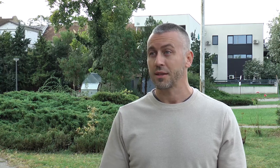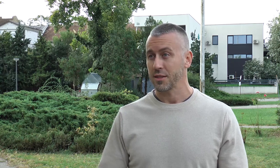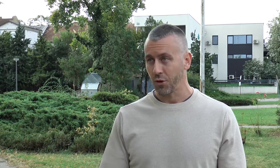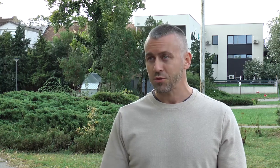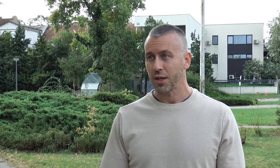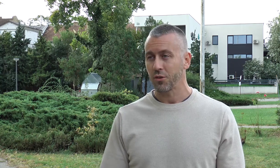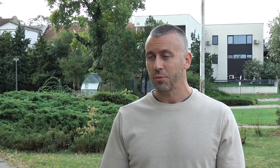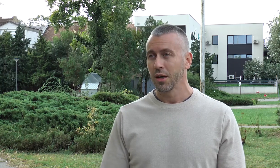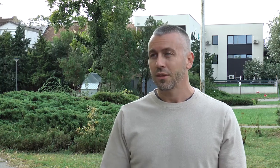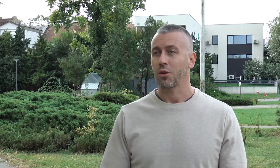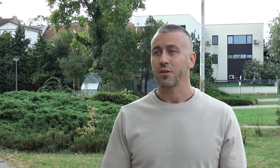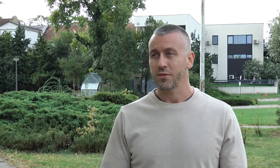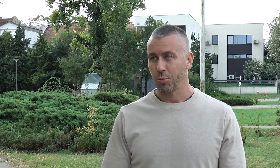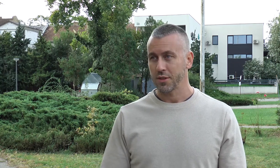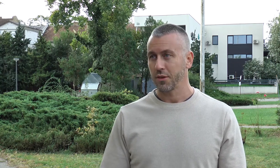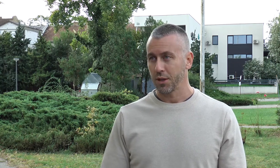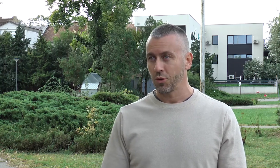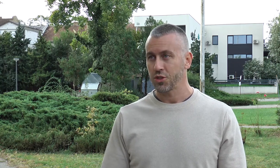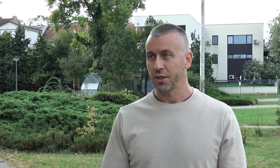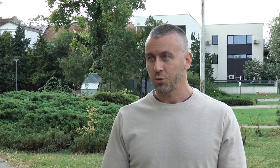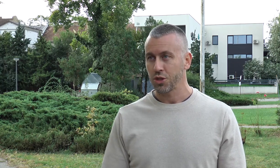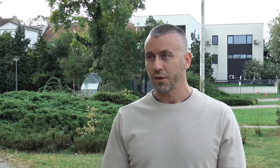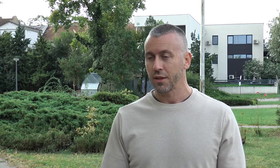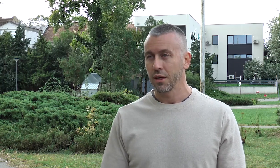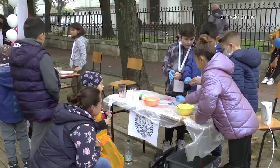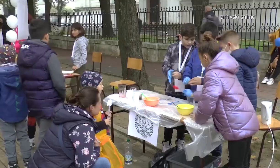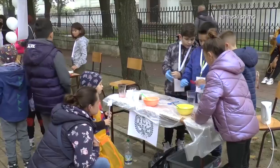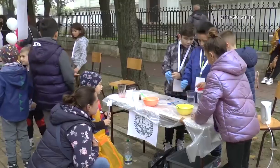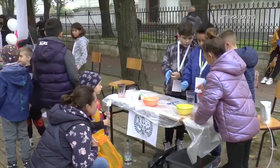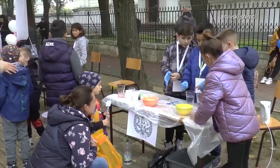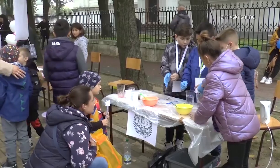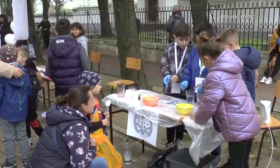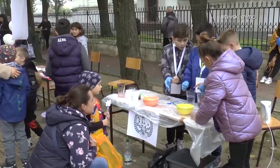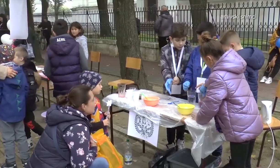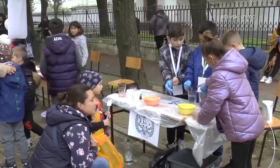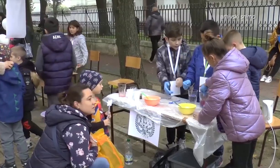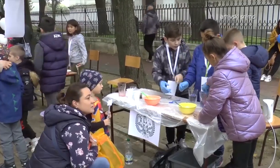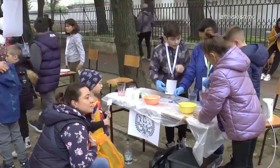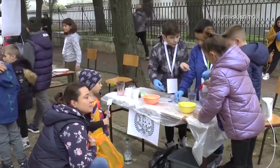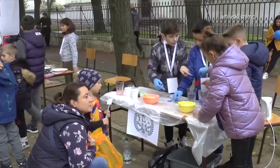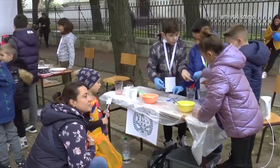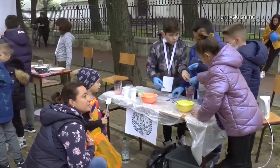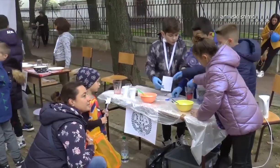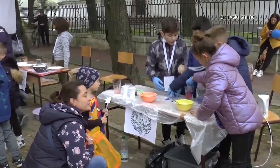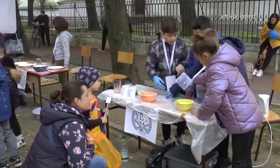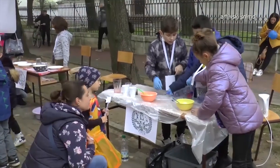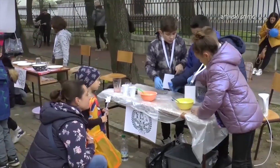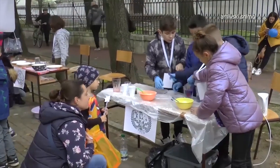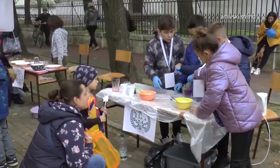Társaság műhelyeinek tagjai is, a saját standjukkal. Úgyhogy mindenkit meghívok, hogy jöjjenek el és